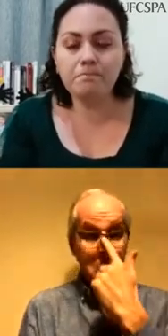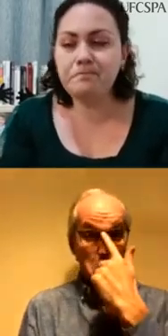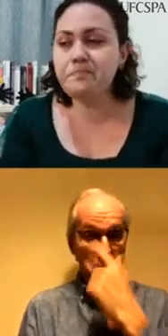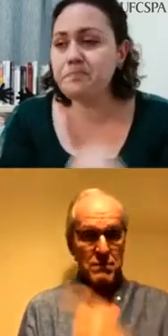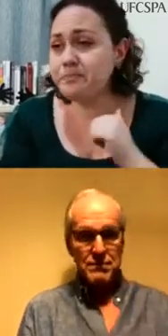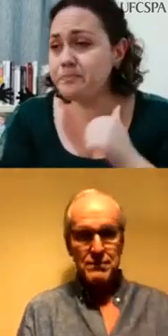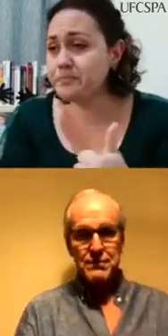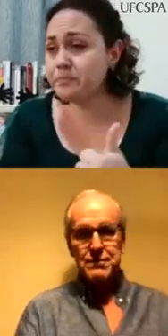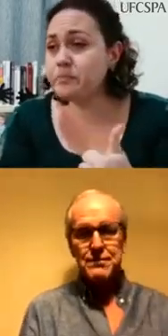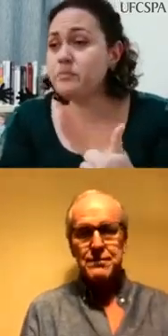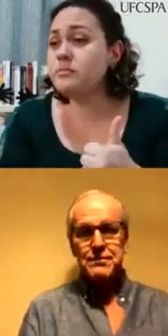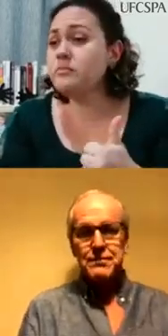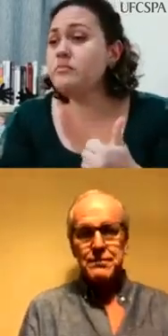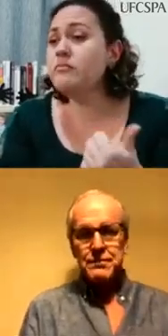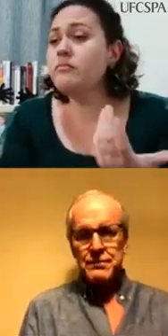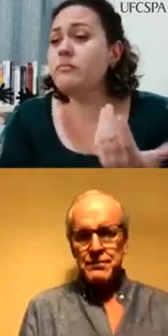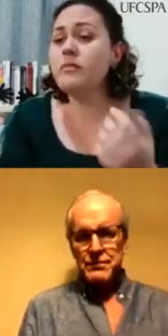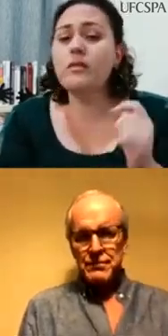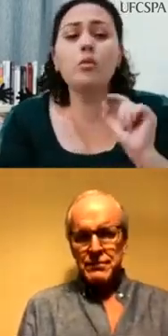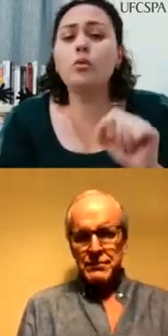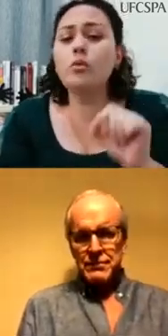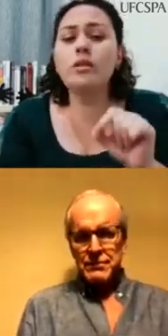comunicar.